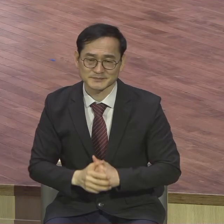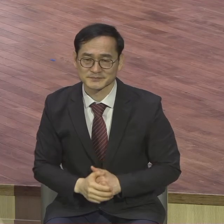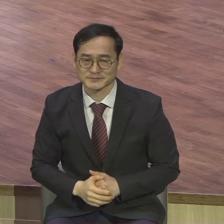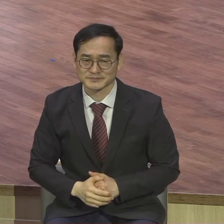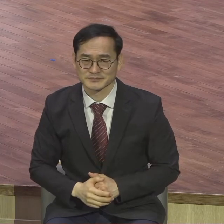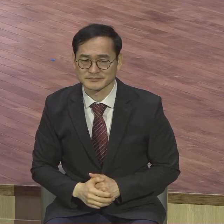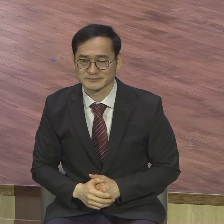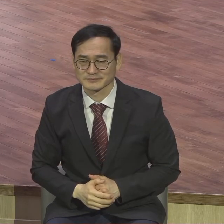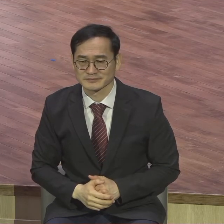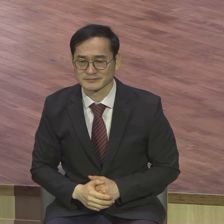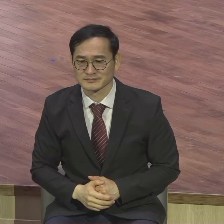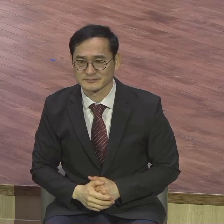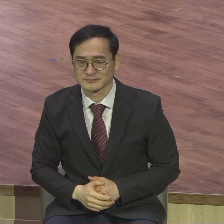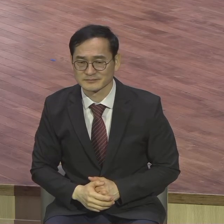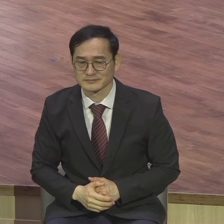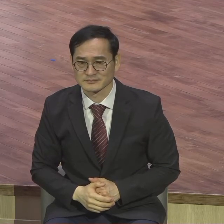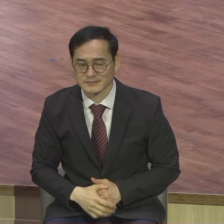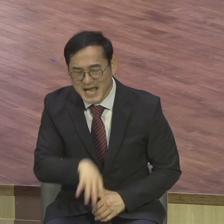뭐라 그래도.